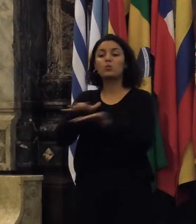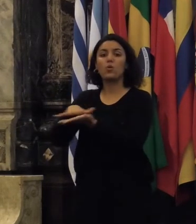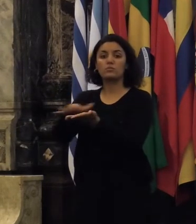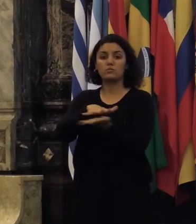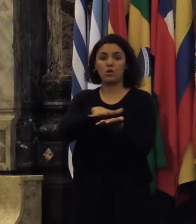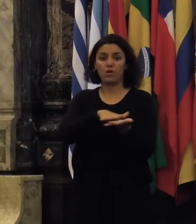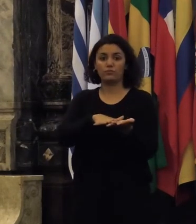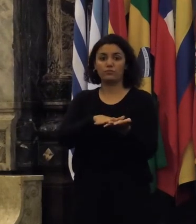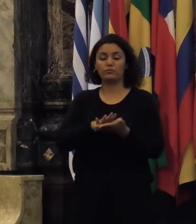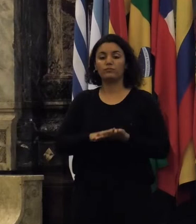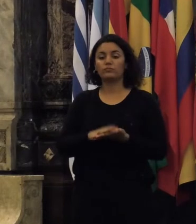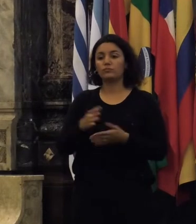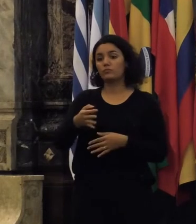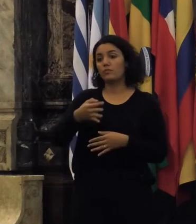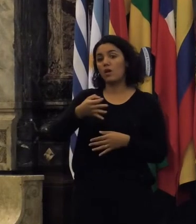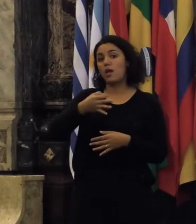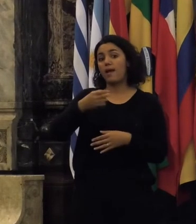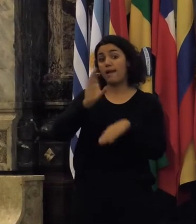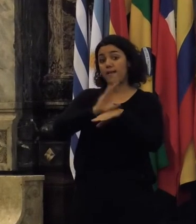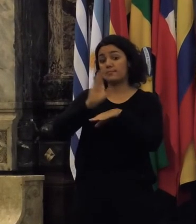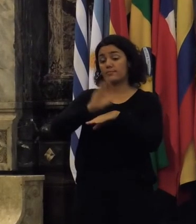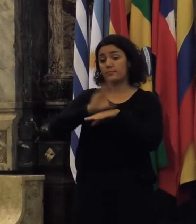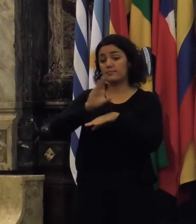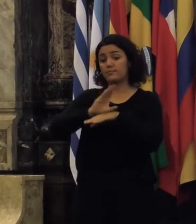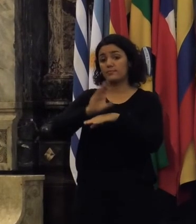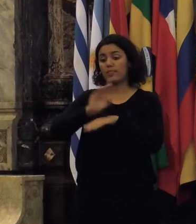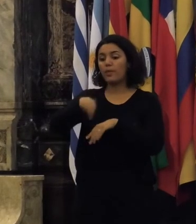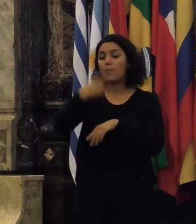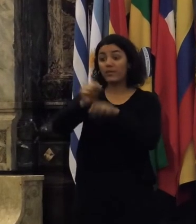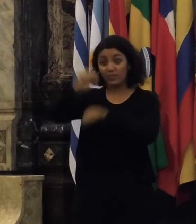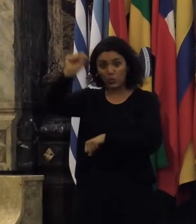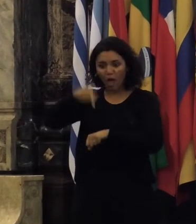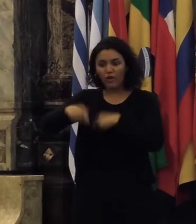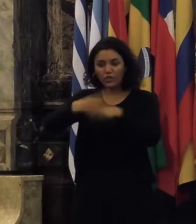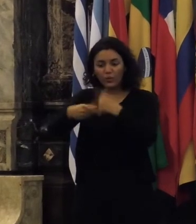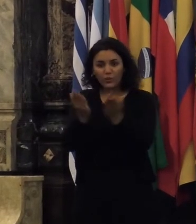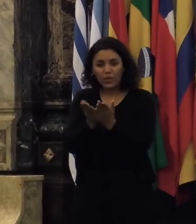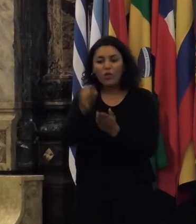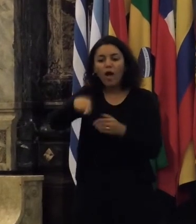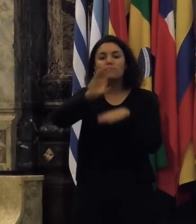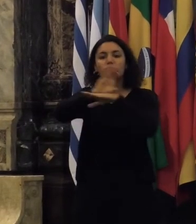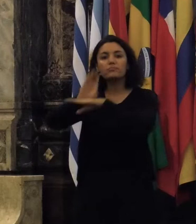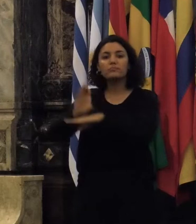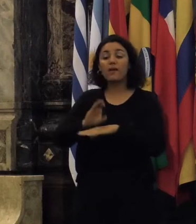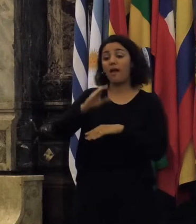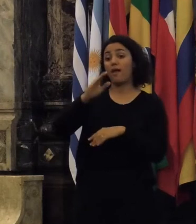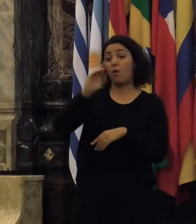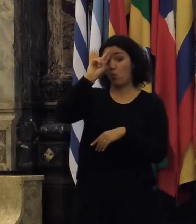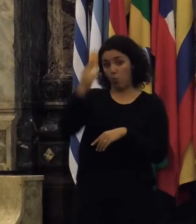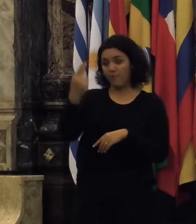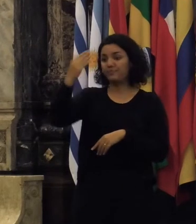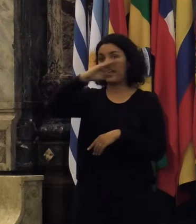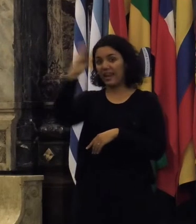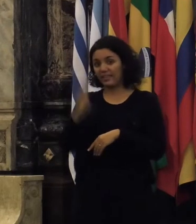El dictado de cursos de posgrado, en el cual en distintos lugares de Argentina, y de Uruguay y de Brasil, y